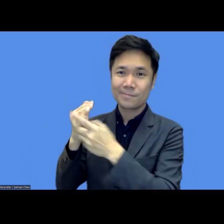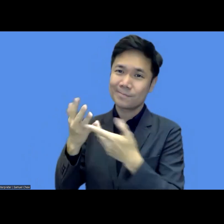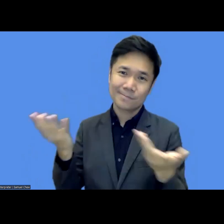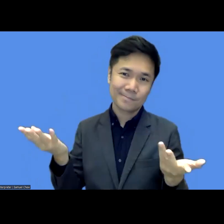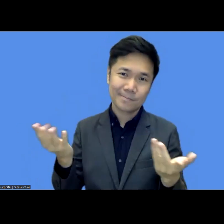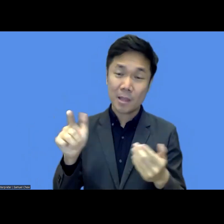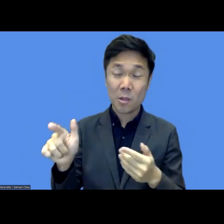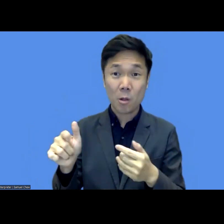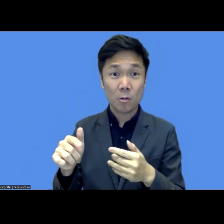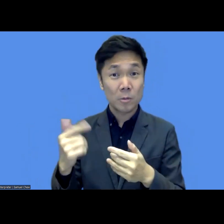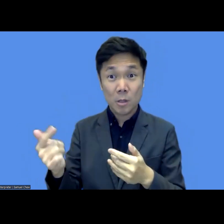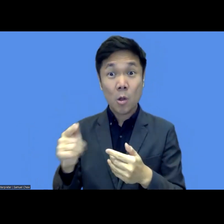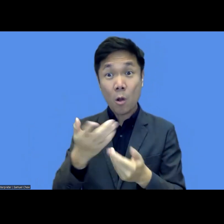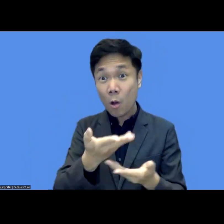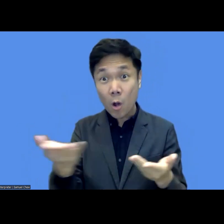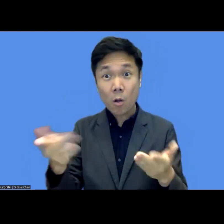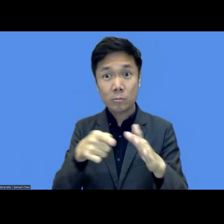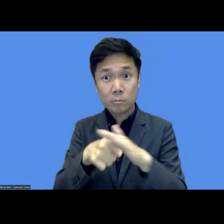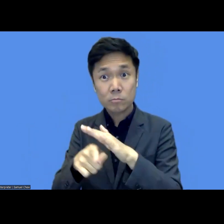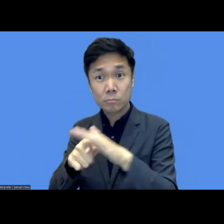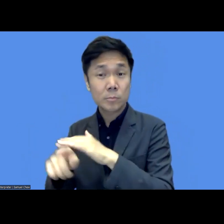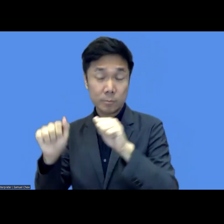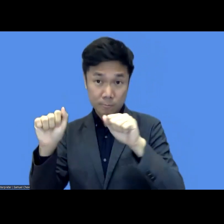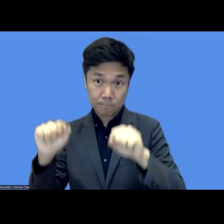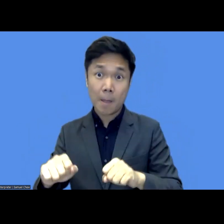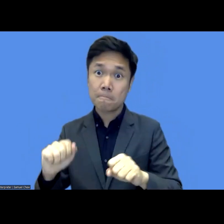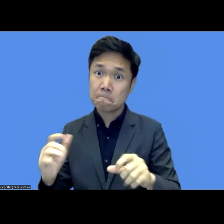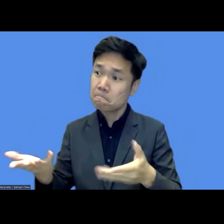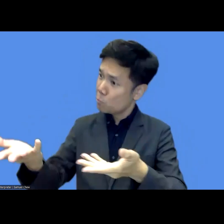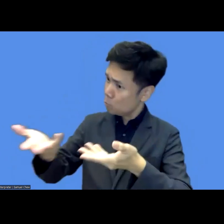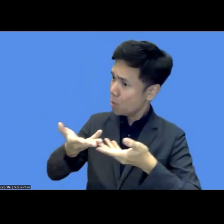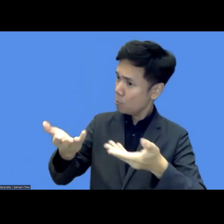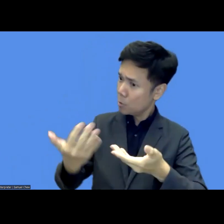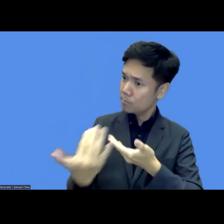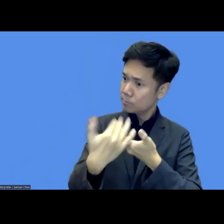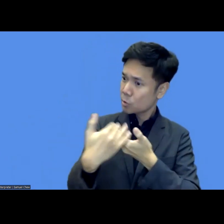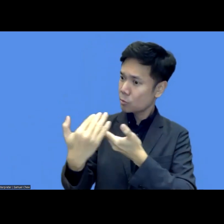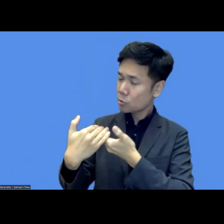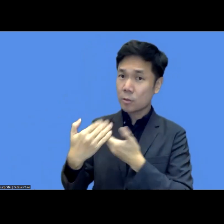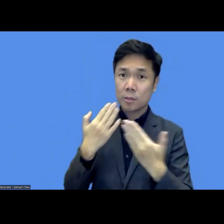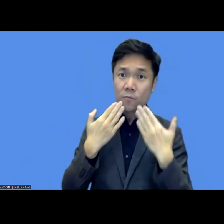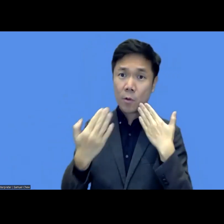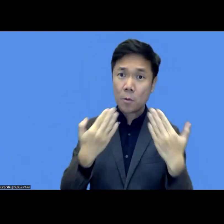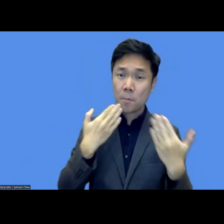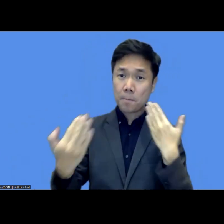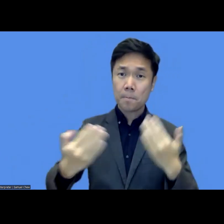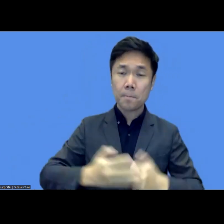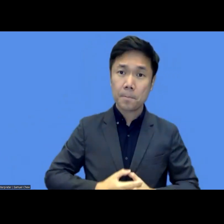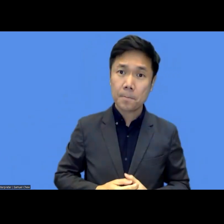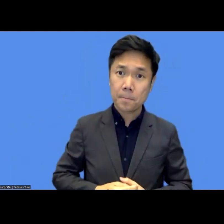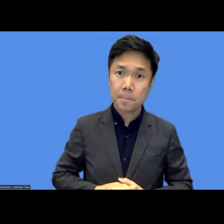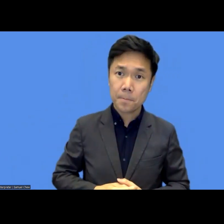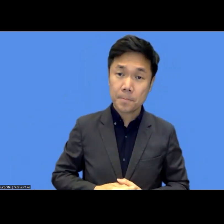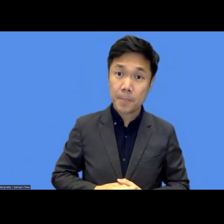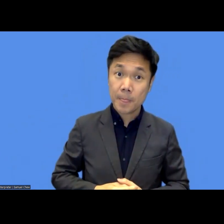Convención de los Refugios, mi respuesta es que no se puede hacer nada, y una cosa sería abogar